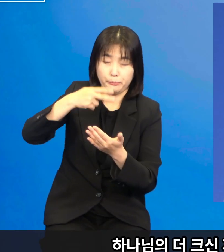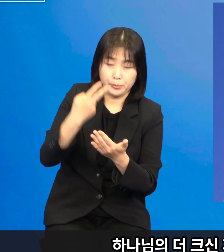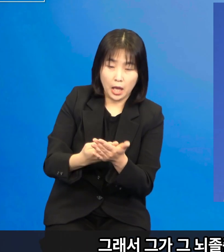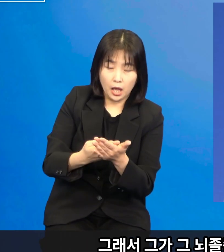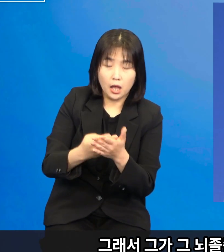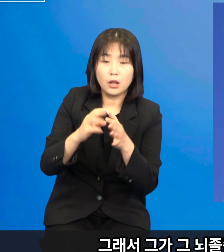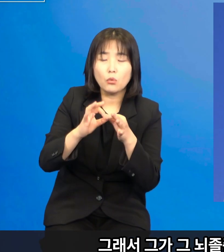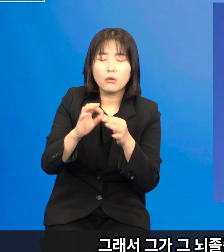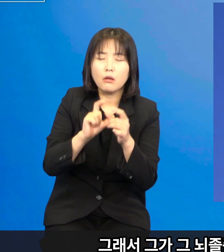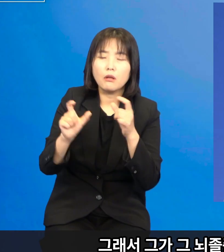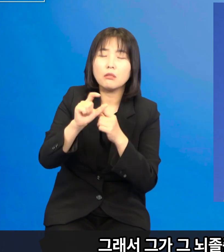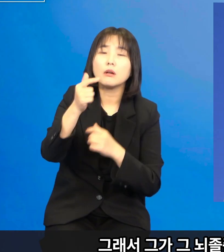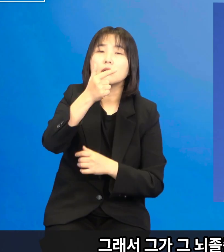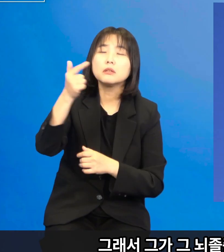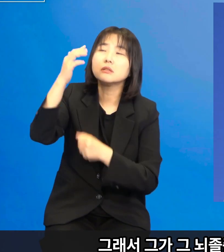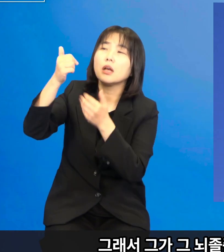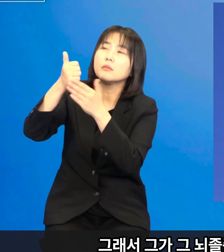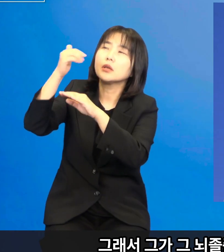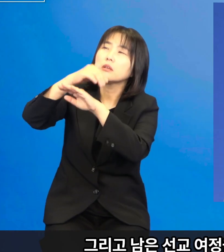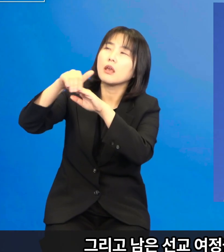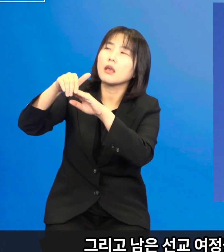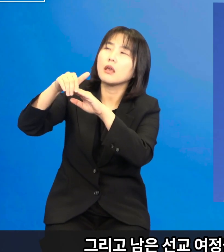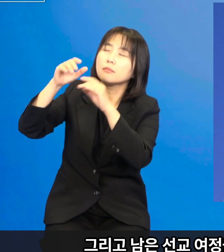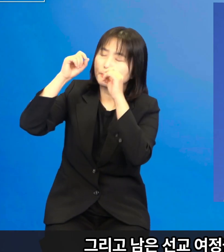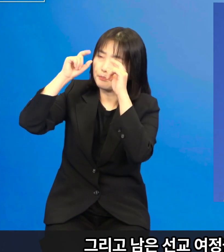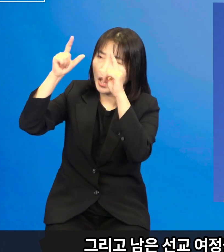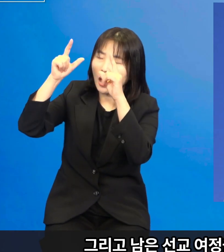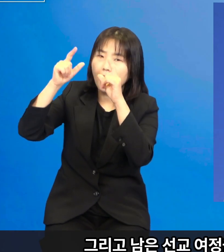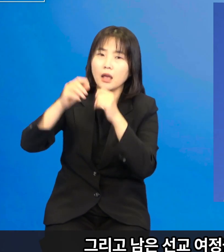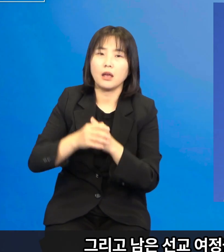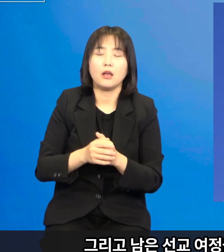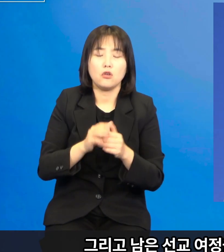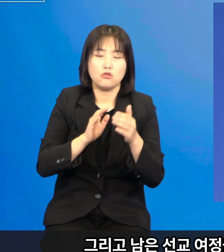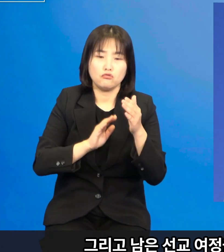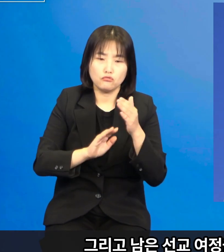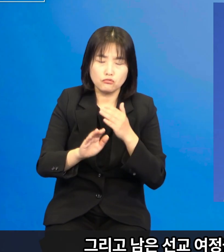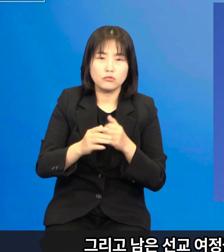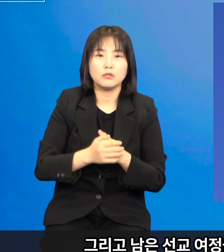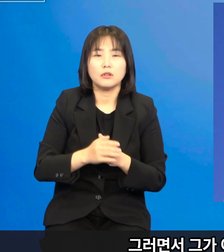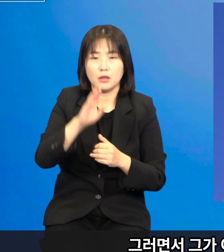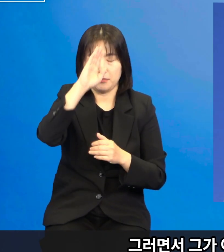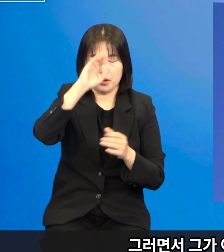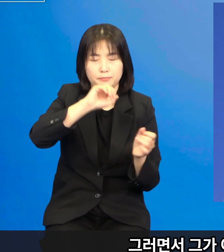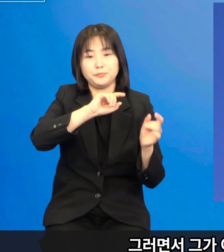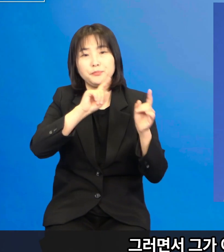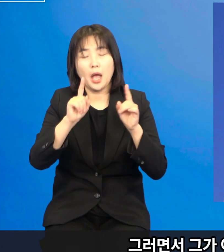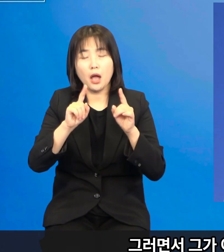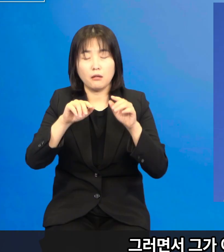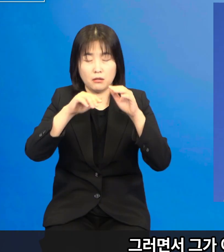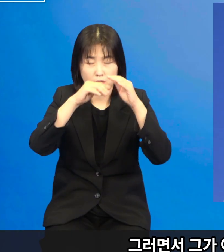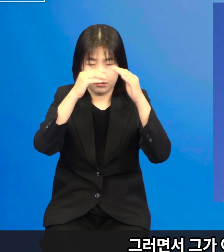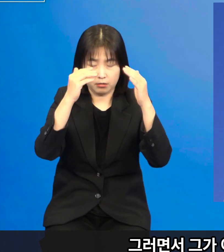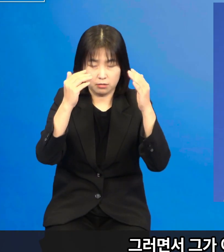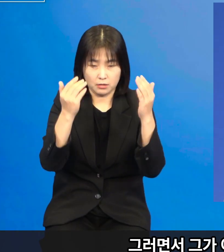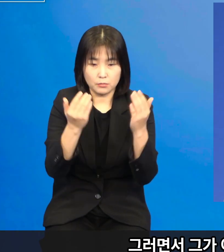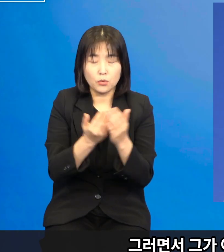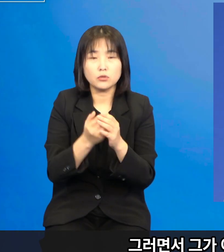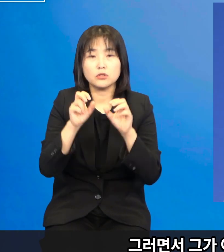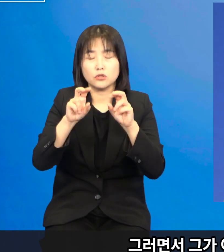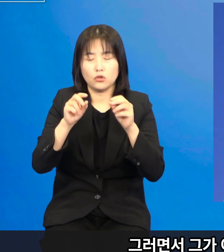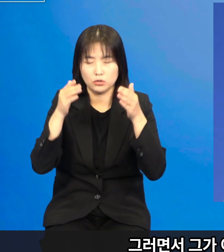하였다. 그래서 그가 그 뇌졸중에서 회복을 합니다. 그리고 남은 선교정을 마무리하게 되거든요. 그러면서 그가 이런 얘기를 해요.